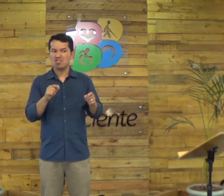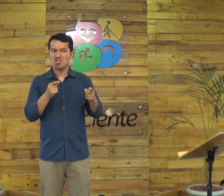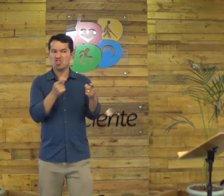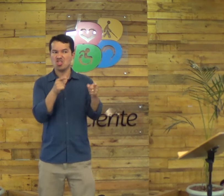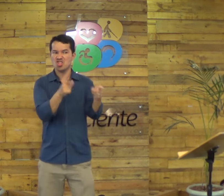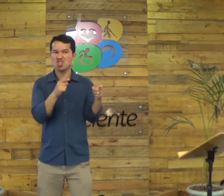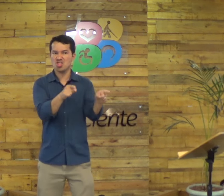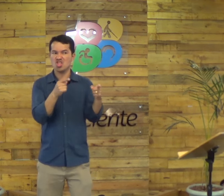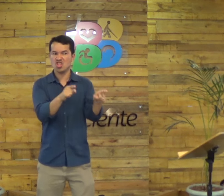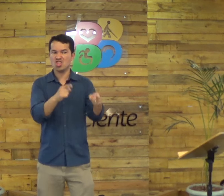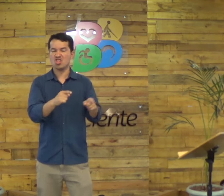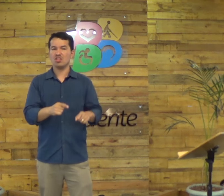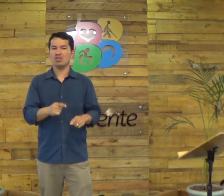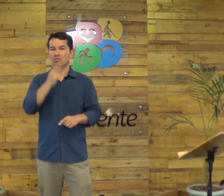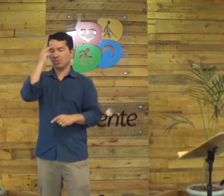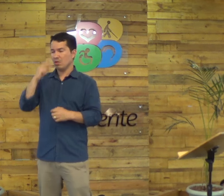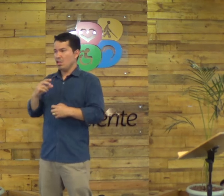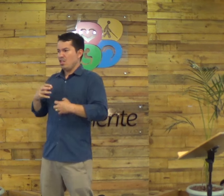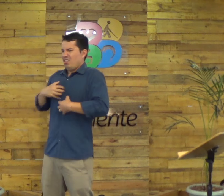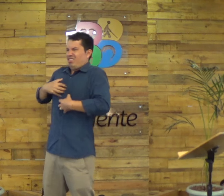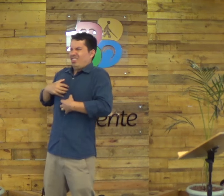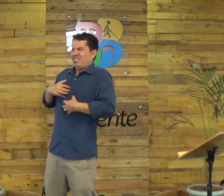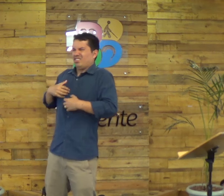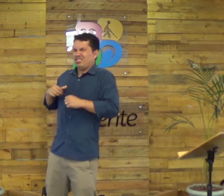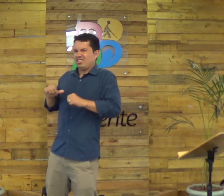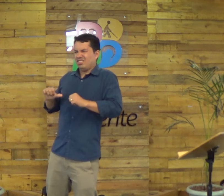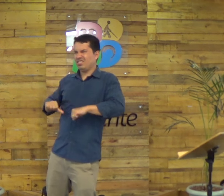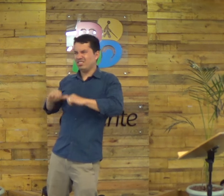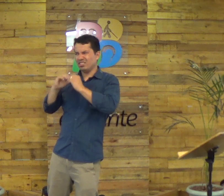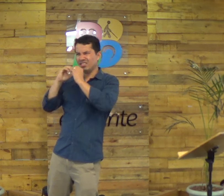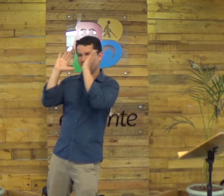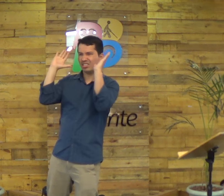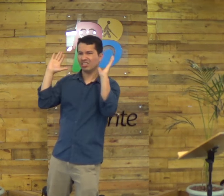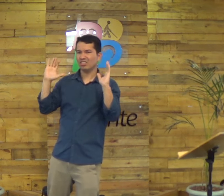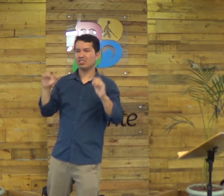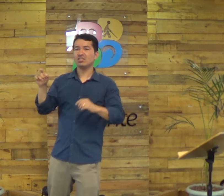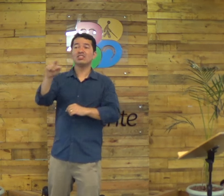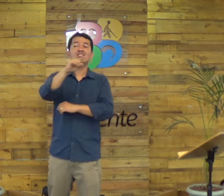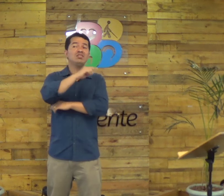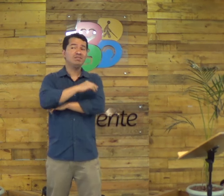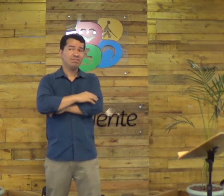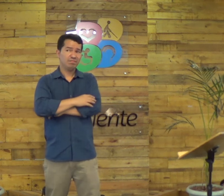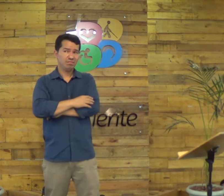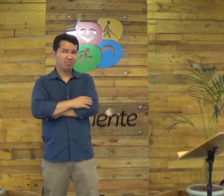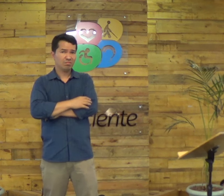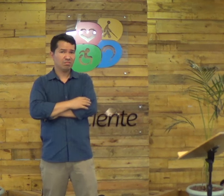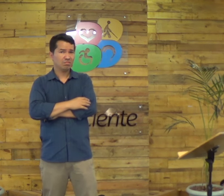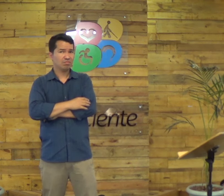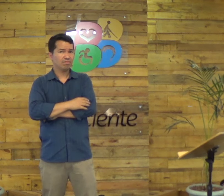que, diferenciado, sabe? Ele está de lado, ou fazendo coisas, como que os outros, se sentam mal?